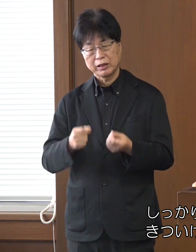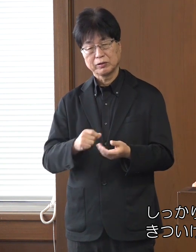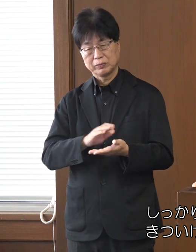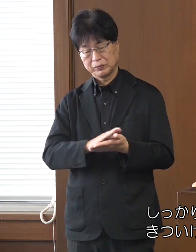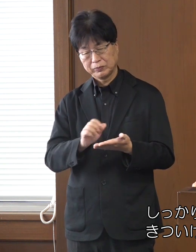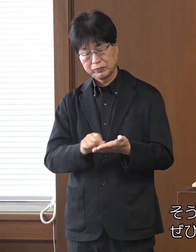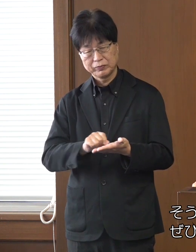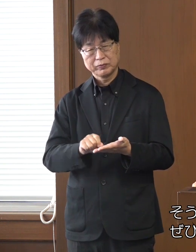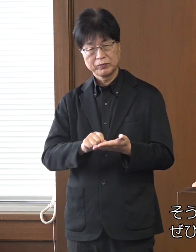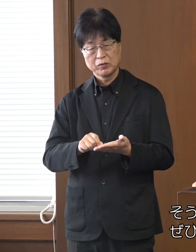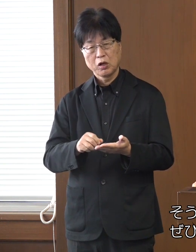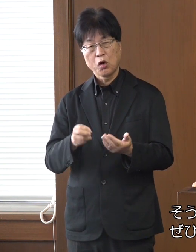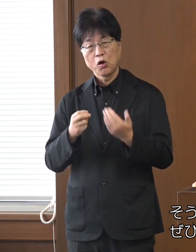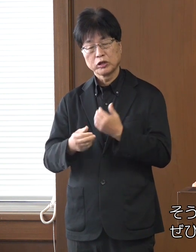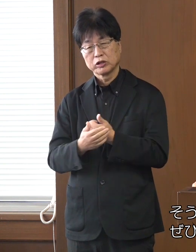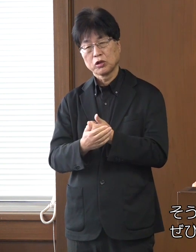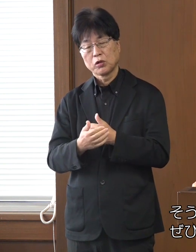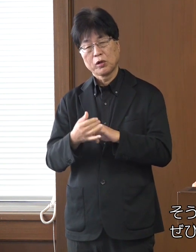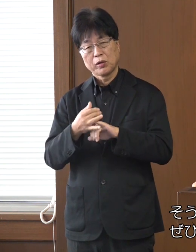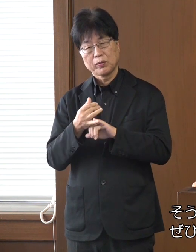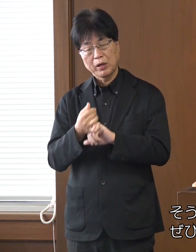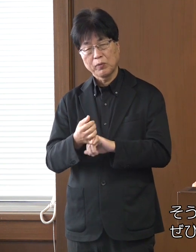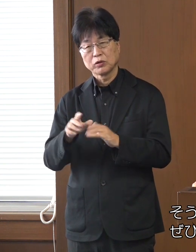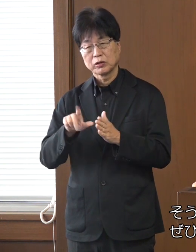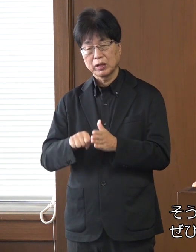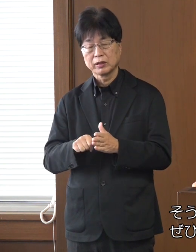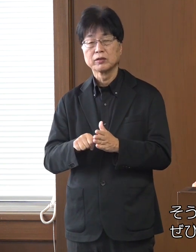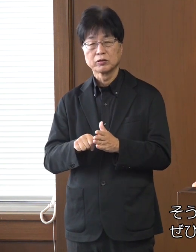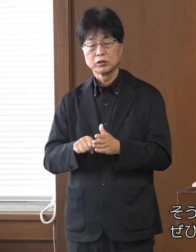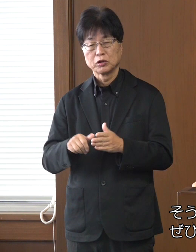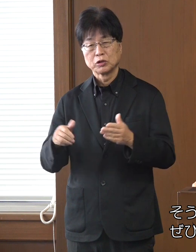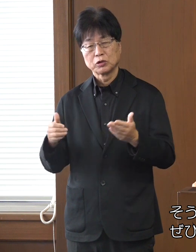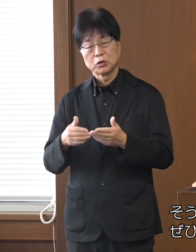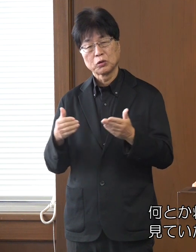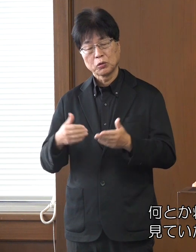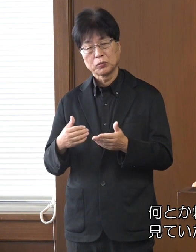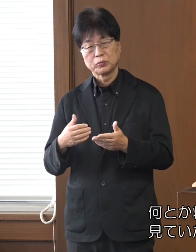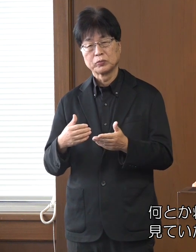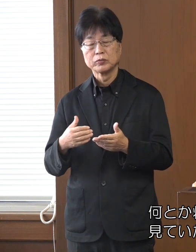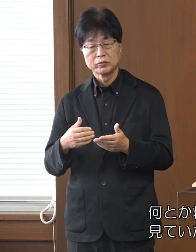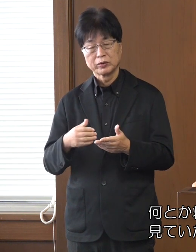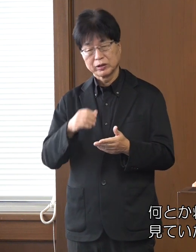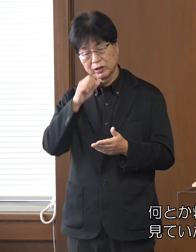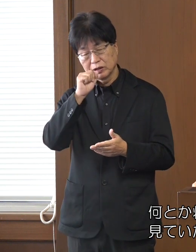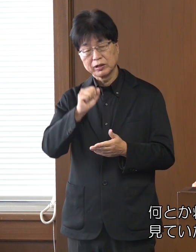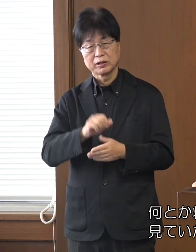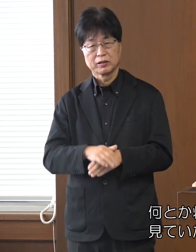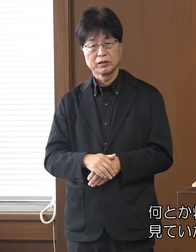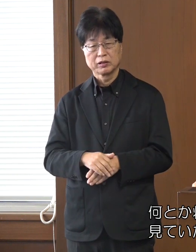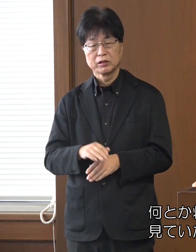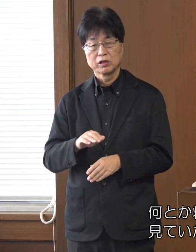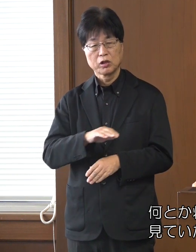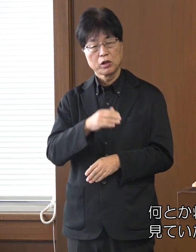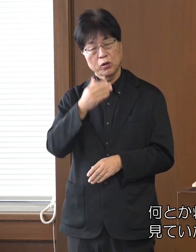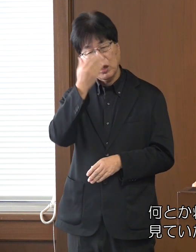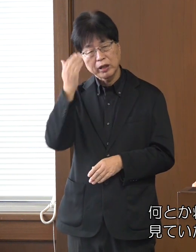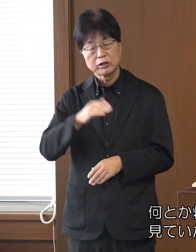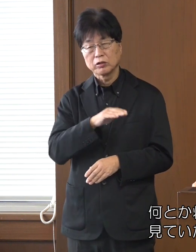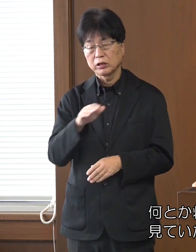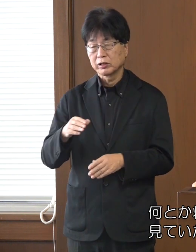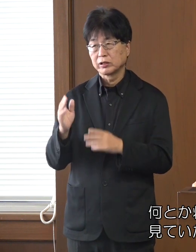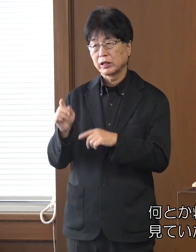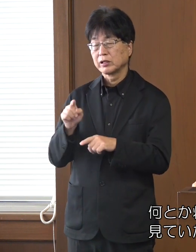し、そういったところをぜひ国民の皆さん方がなんとか将来に希望を持って見ていただくよう